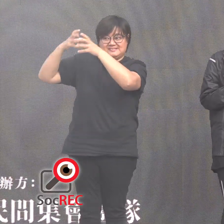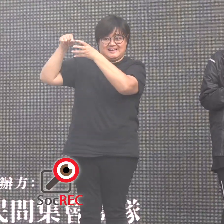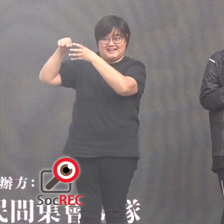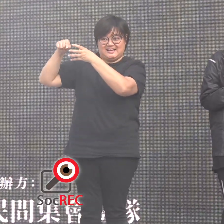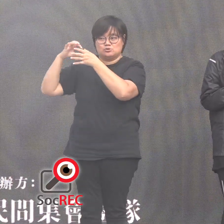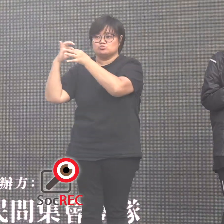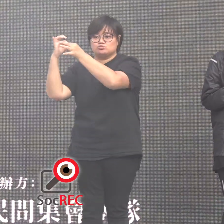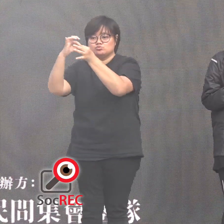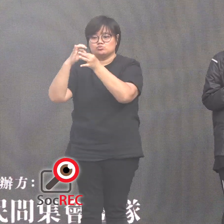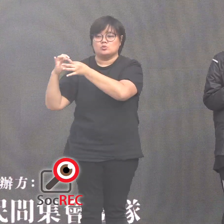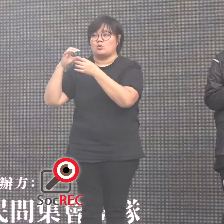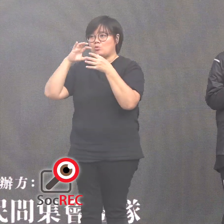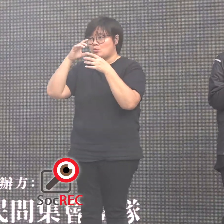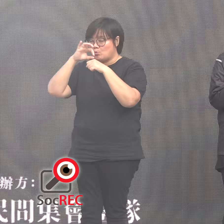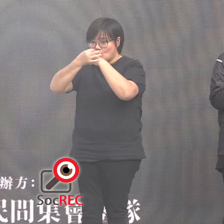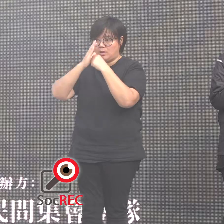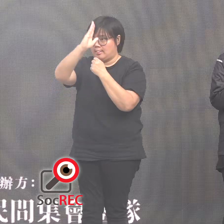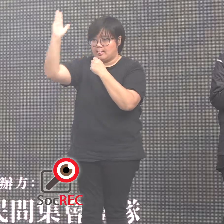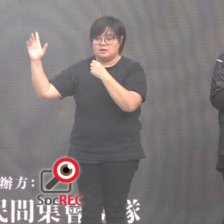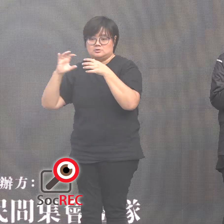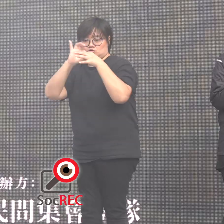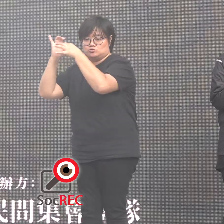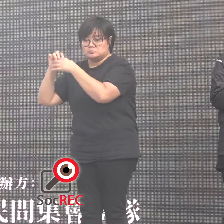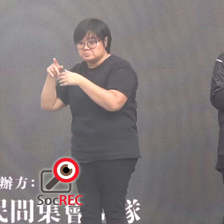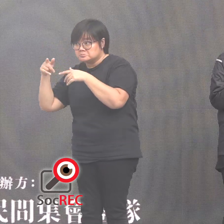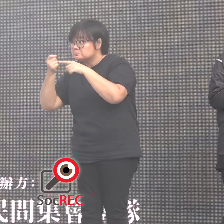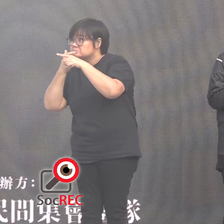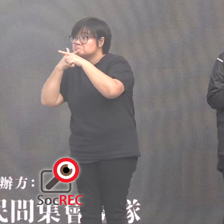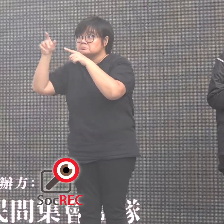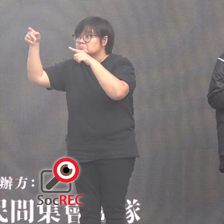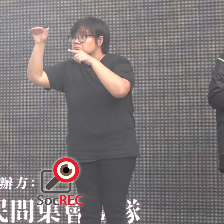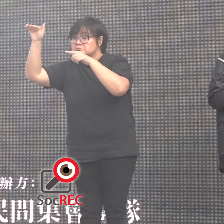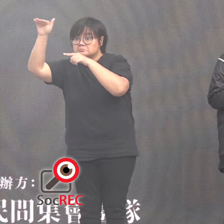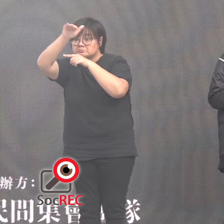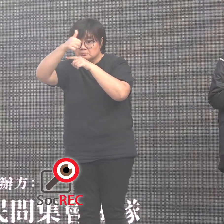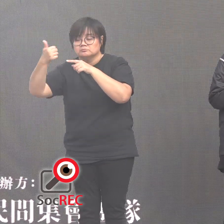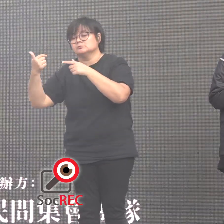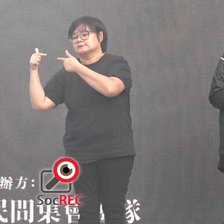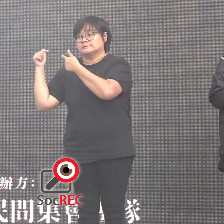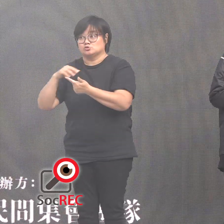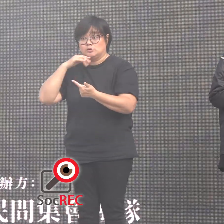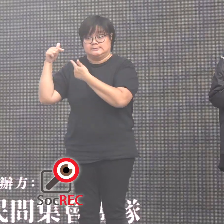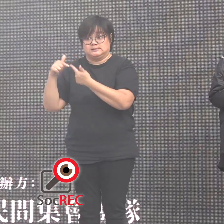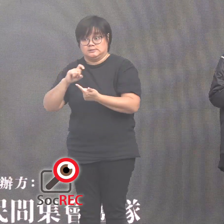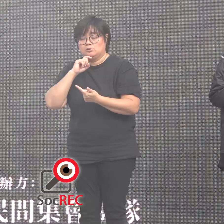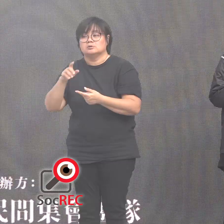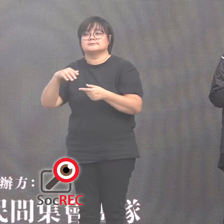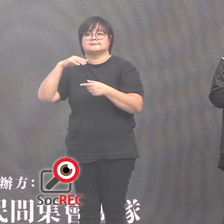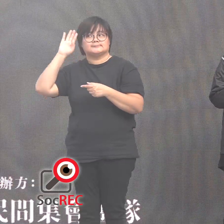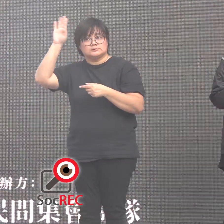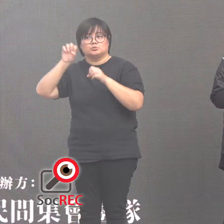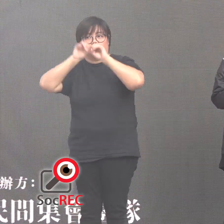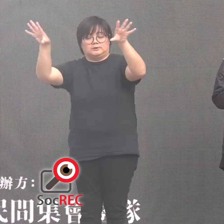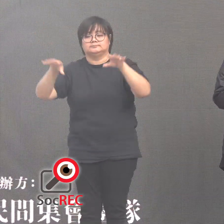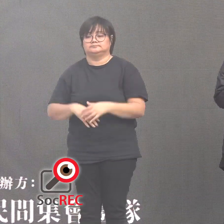結束之前，可以再話俾大家聽，仲有啲咩地方、咩國家嘅手足同我哋一齊並肩同行。好，跟住落嚟，我哋就